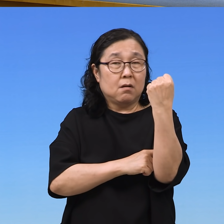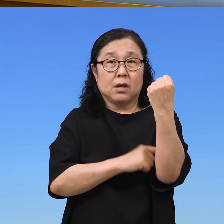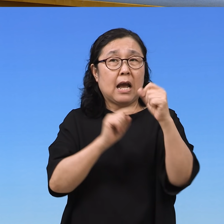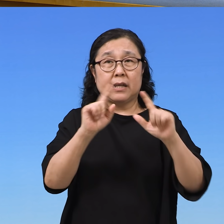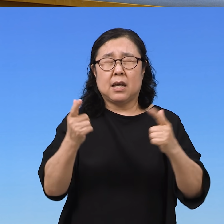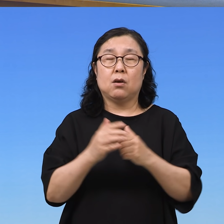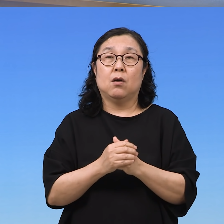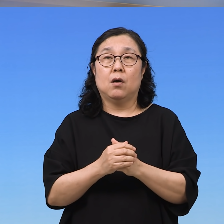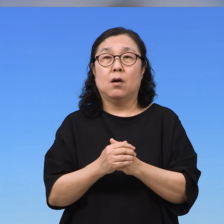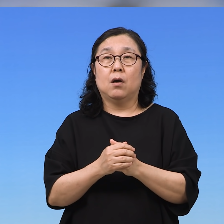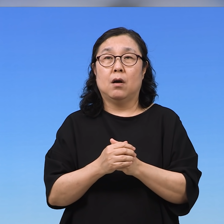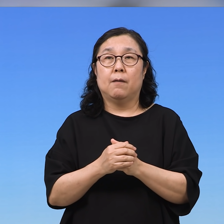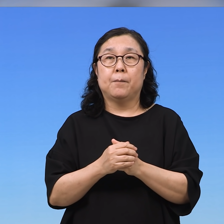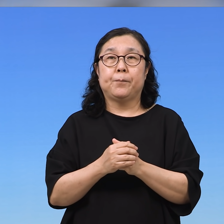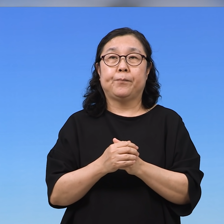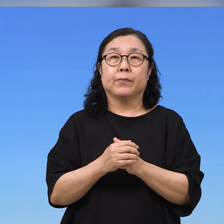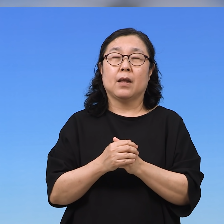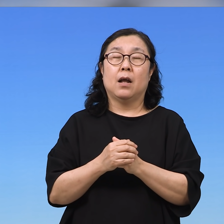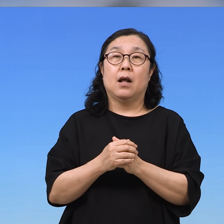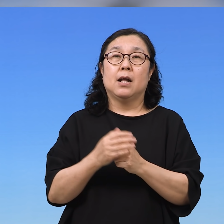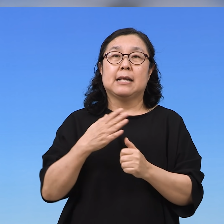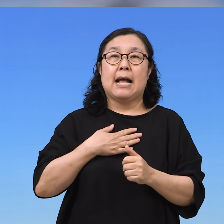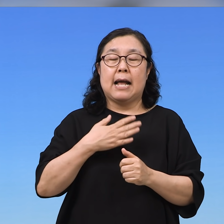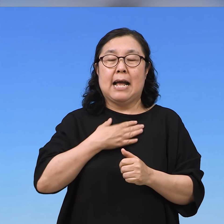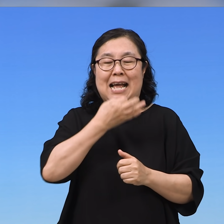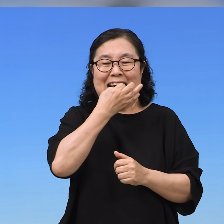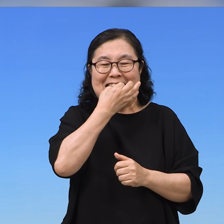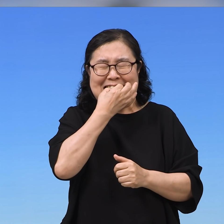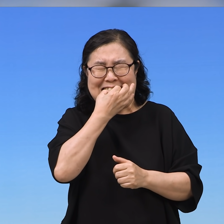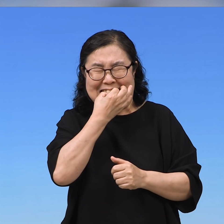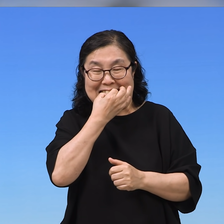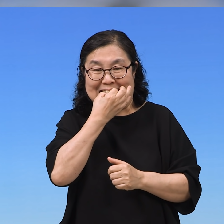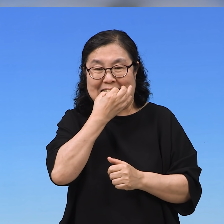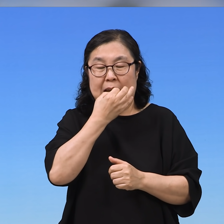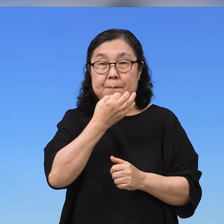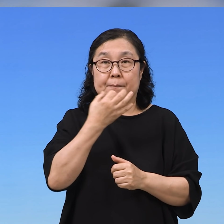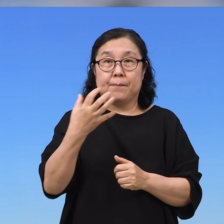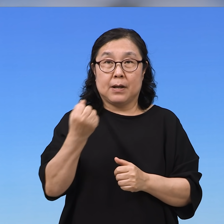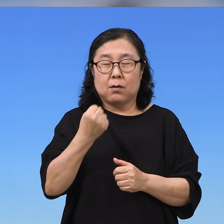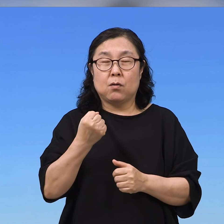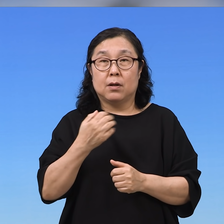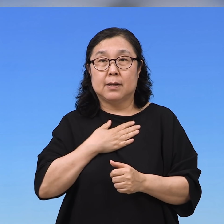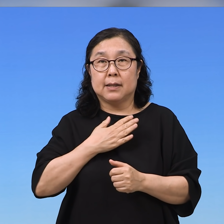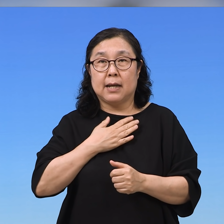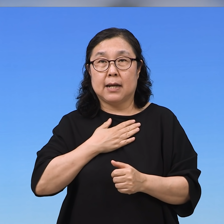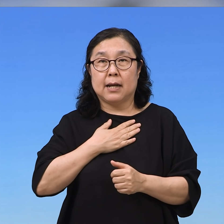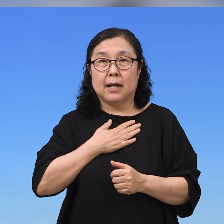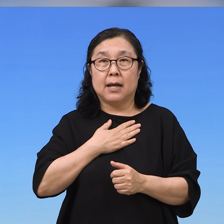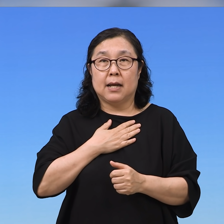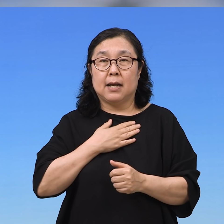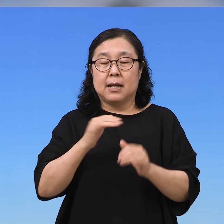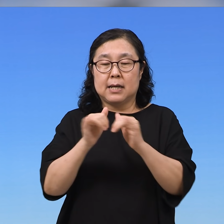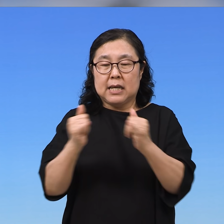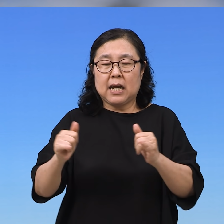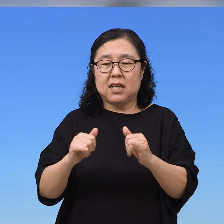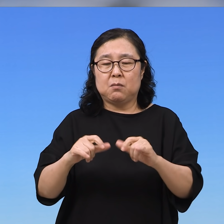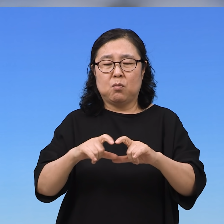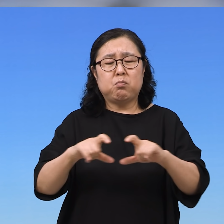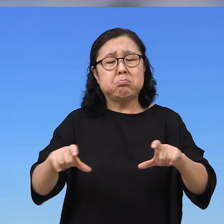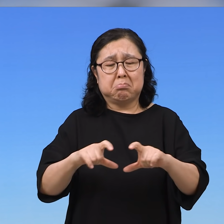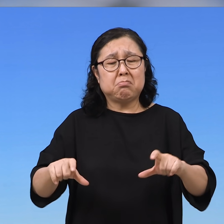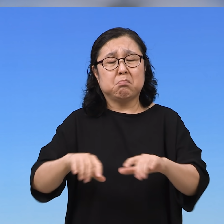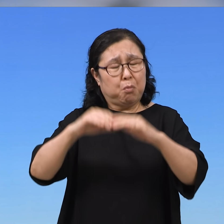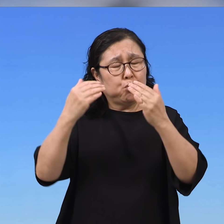찔러요. 여러분이 저 욕심이 나고 나만 2개만 먹었다 기어이 뺏어 놓고는 자기 합리화로 인간이